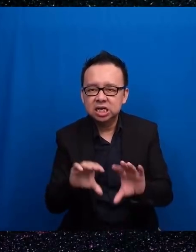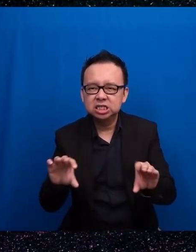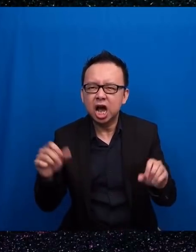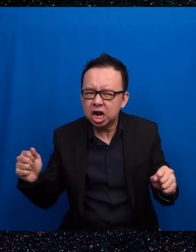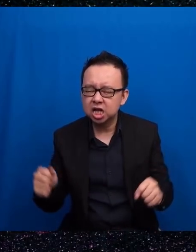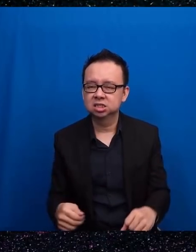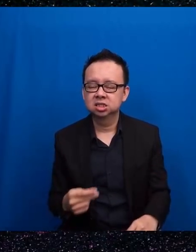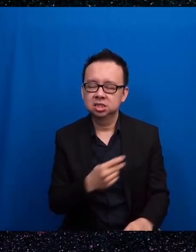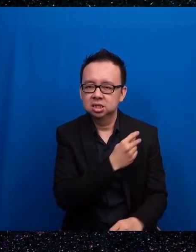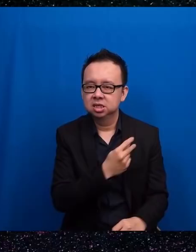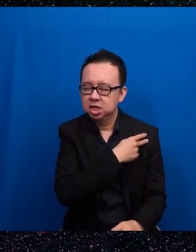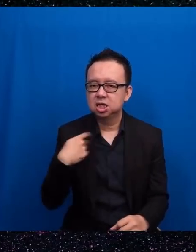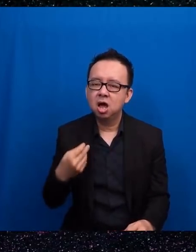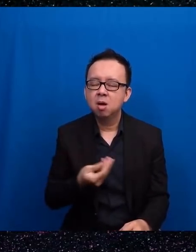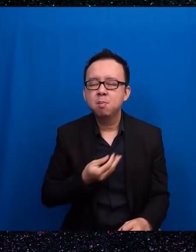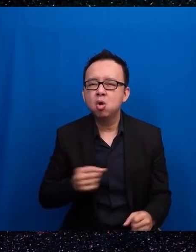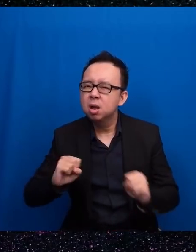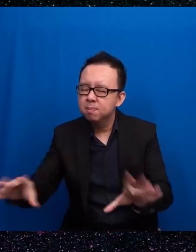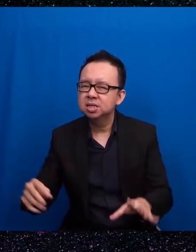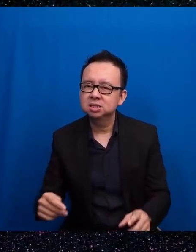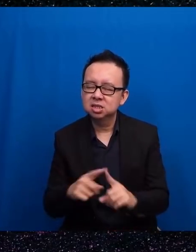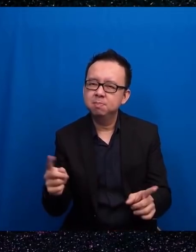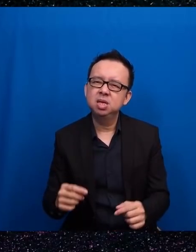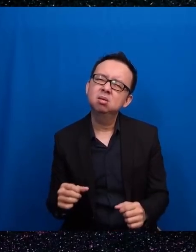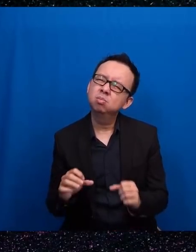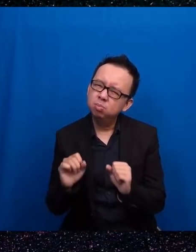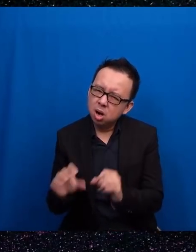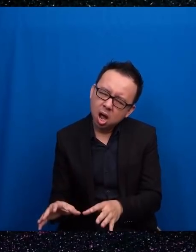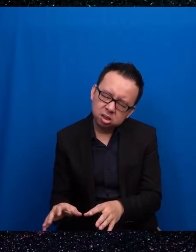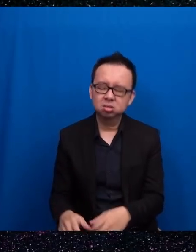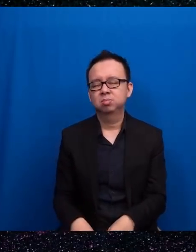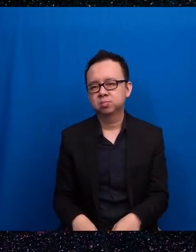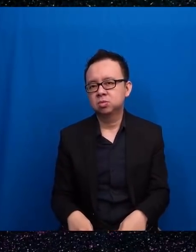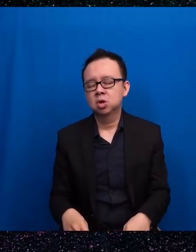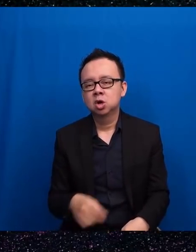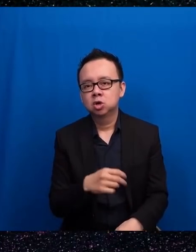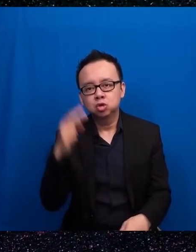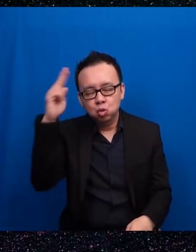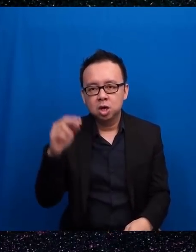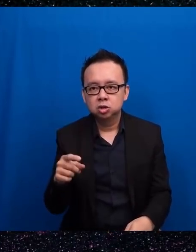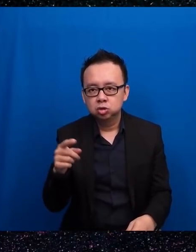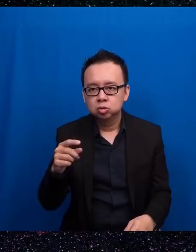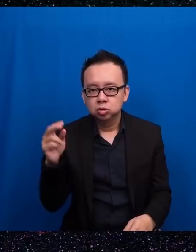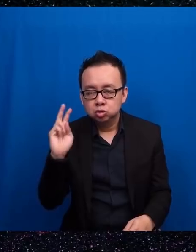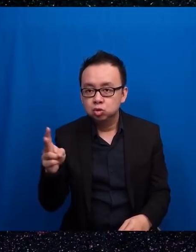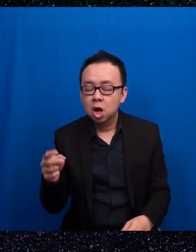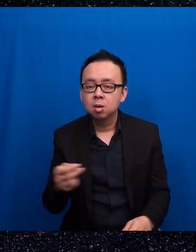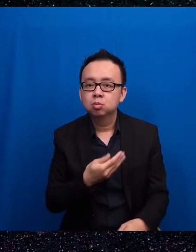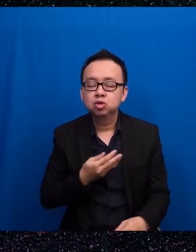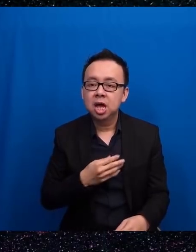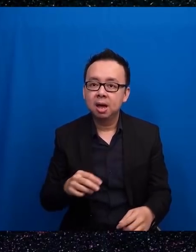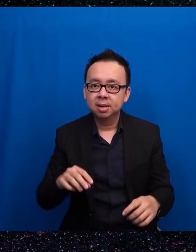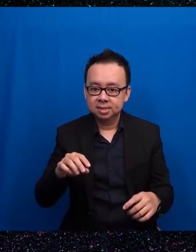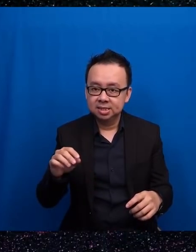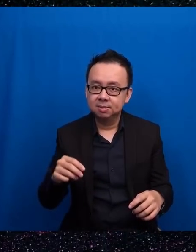itu berat. Tuhan itu punya perasaan yang sama. Bukan cuma dengan manusia, dengan